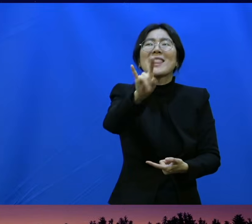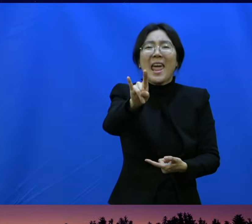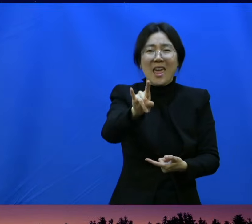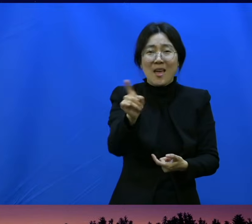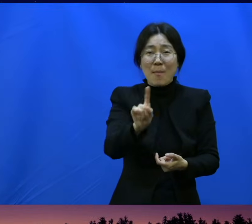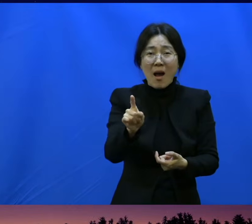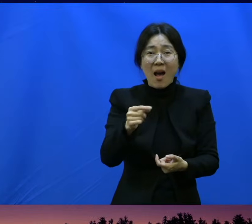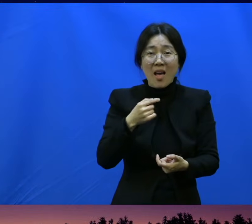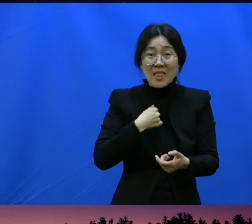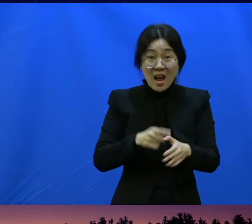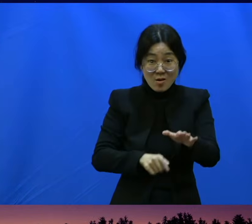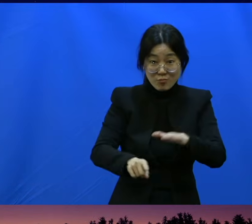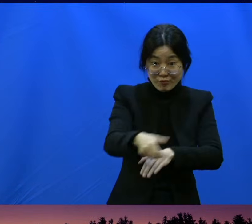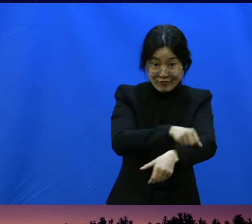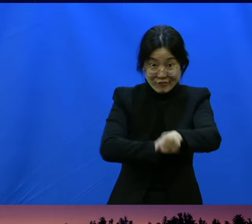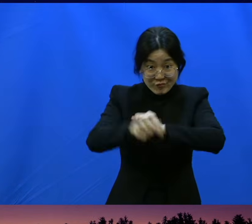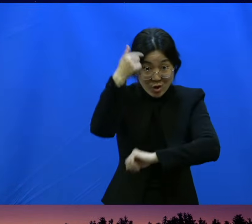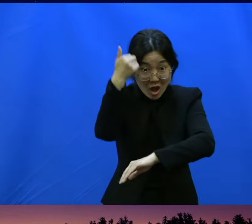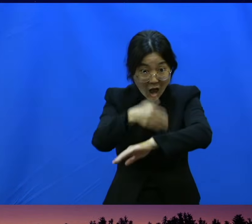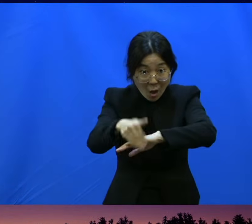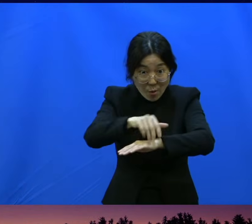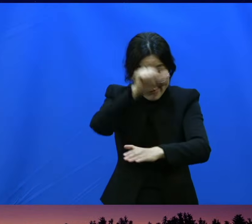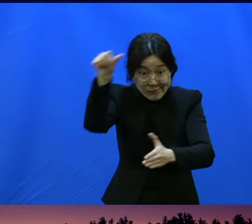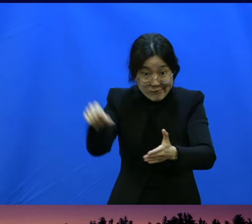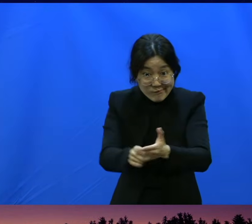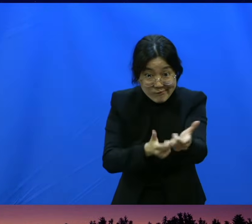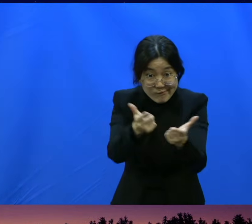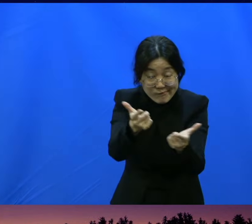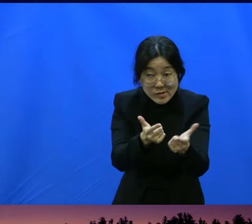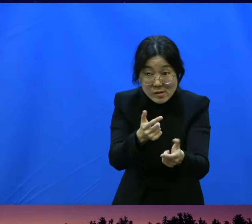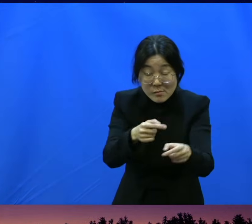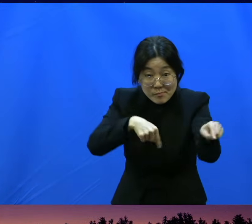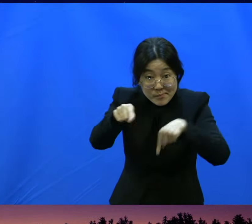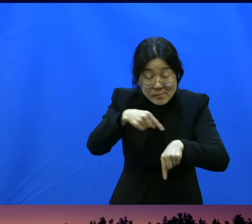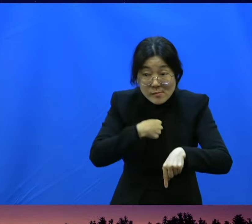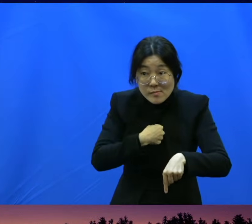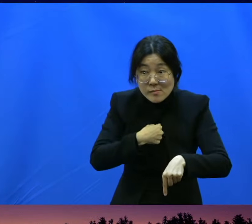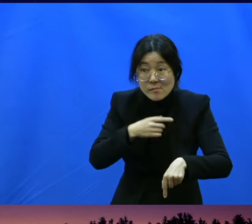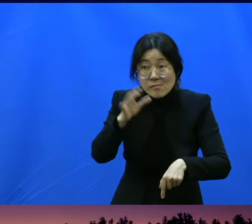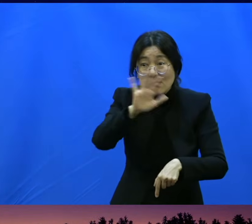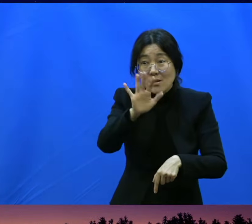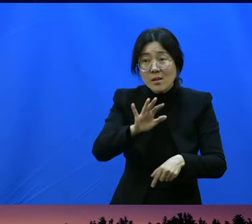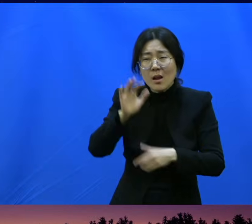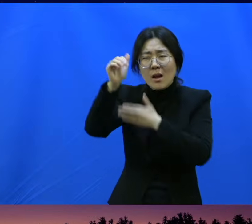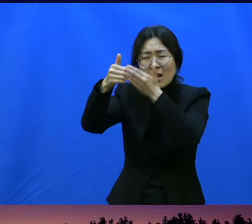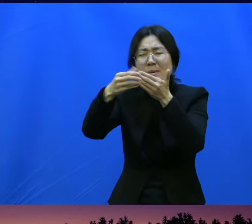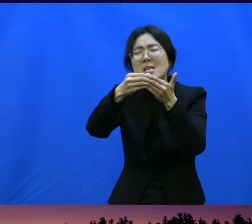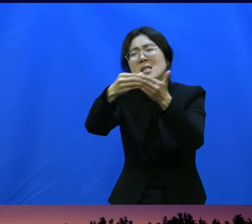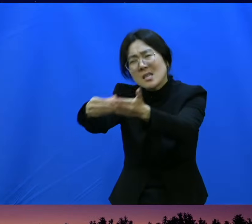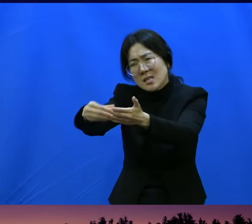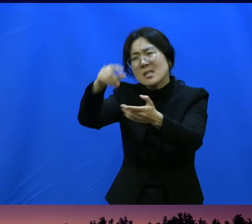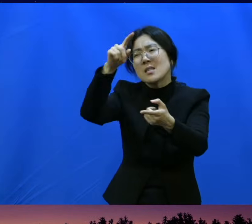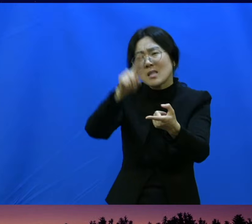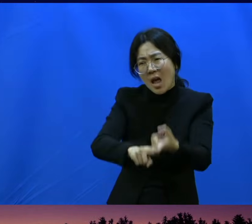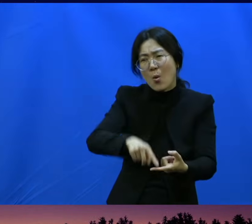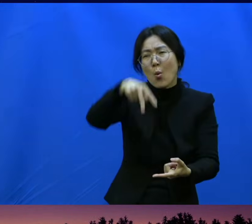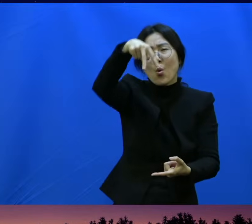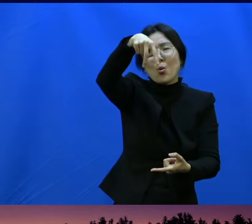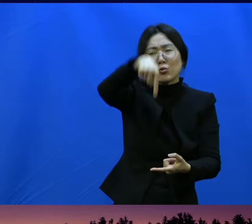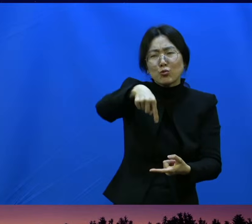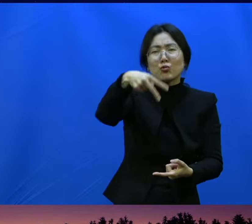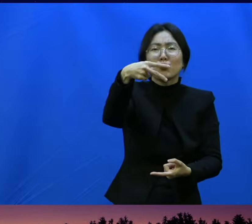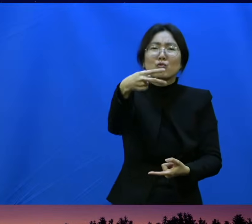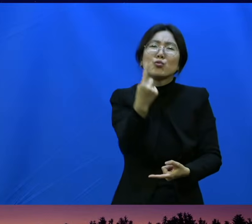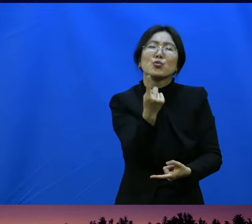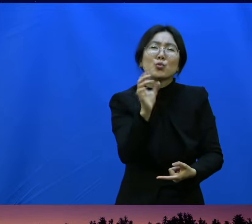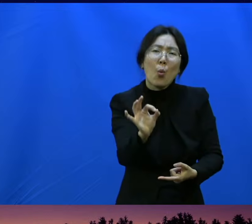예기치 않는 상황 가운데로 빠지는 경우, 이것이 우리 인생의 뭐 예기치 않는, 누구에게나 예기치 않는